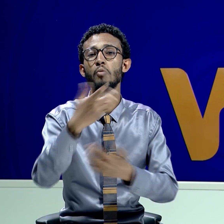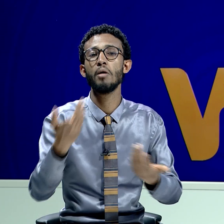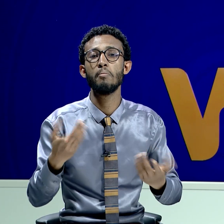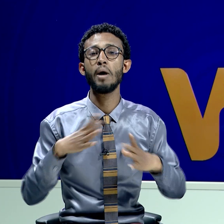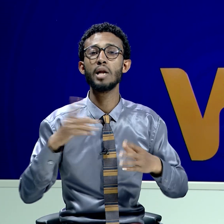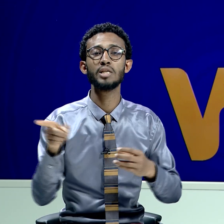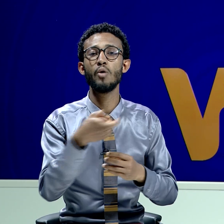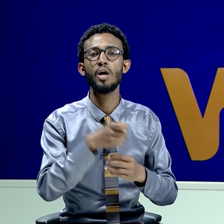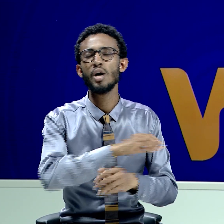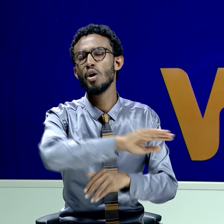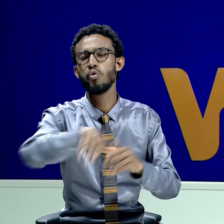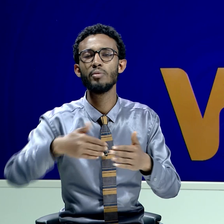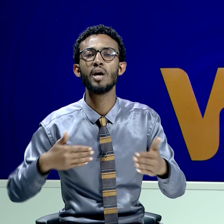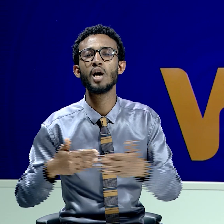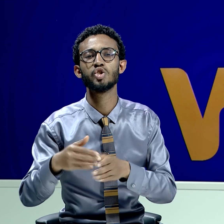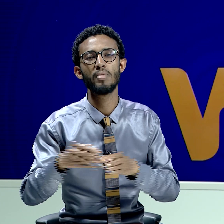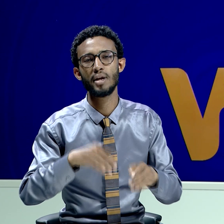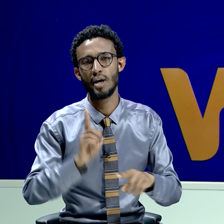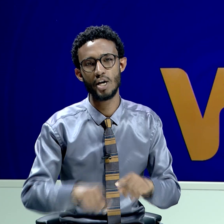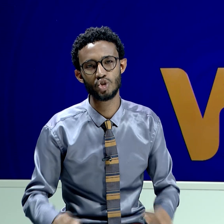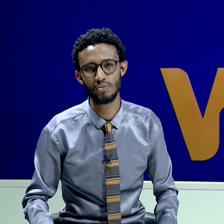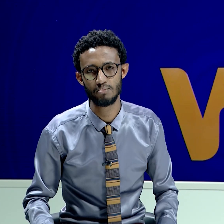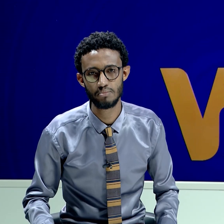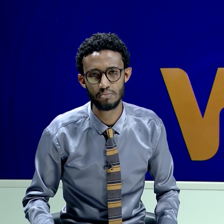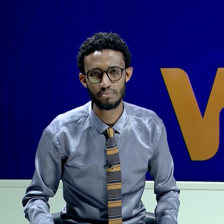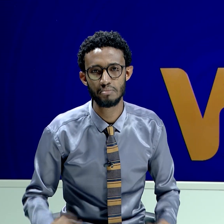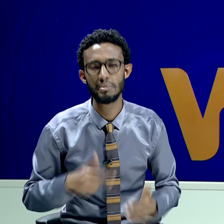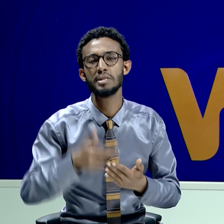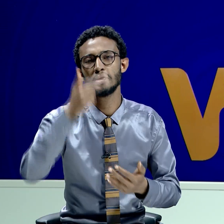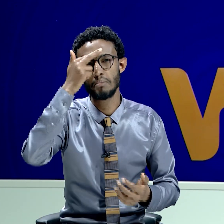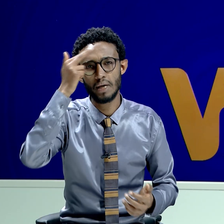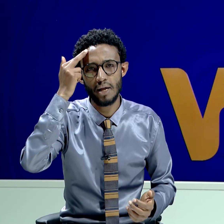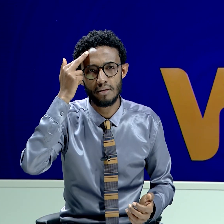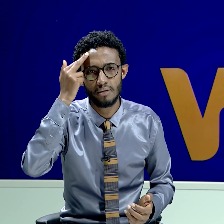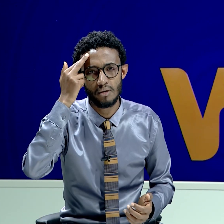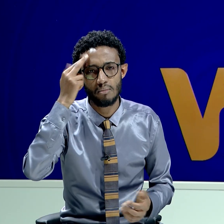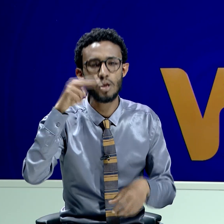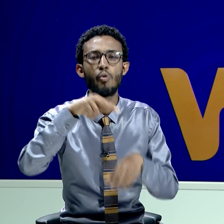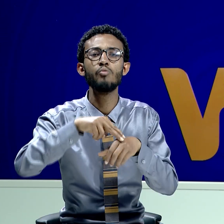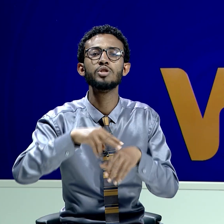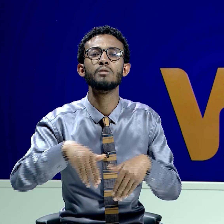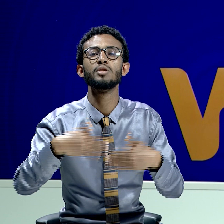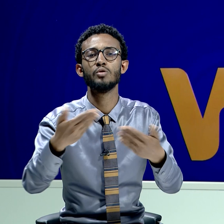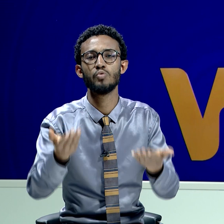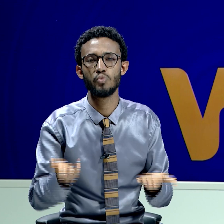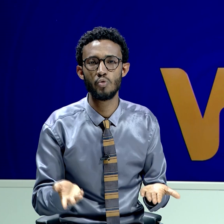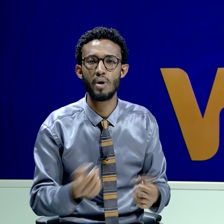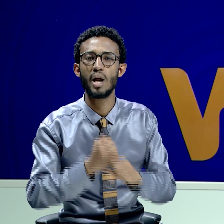ወይም ባል ስለሆነ ለሁሉም ተራሽ ማድረግ አያስችልም። በዚህ ምክንያት በተቋም ውስጥ የሚሰጡ